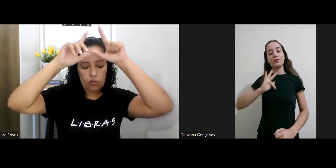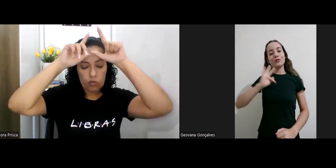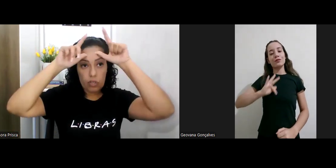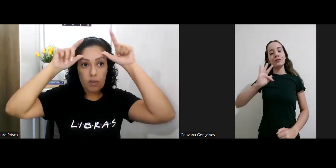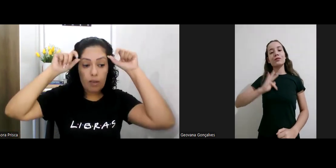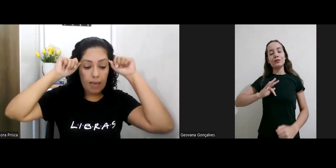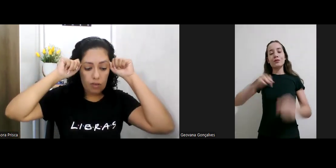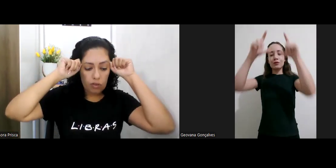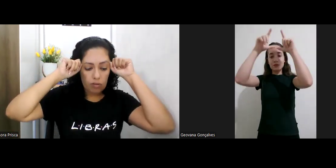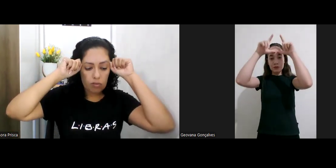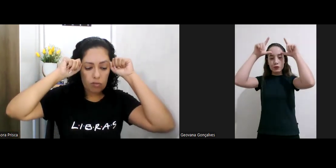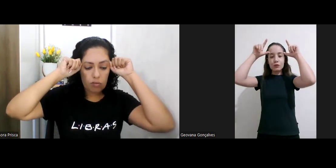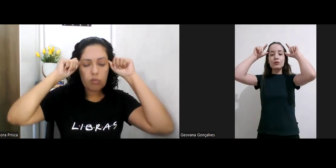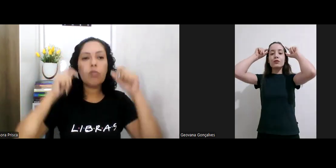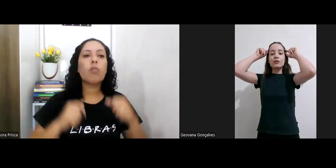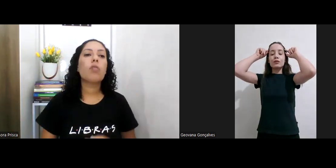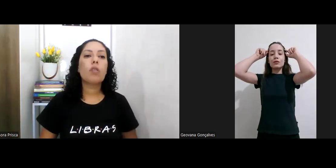técnico de enfermagem.